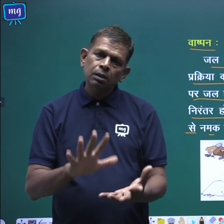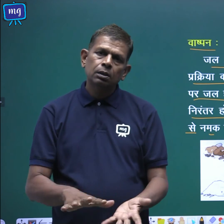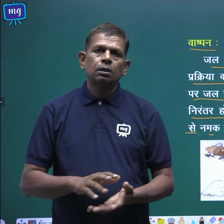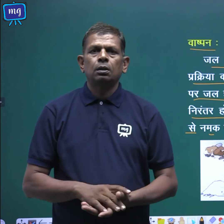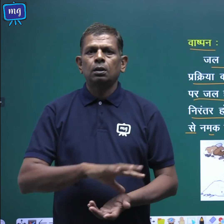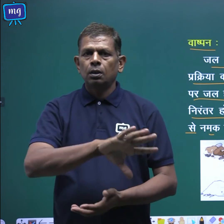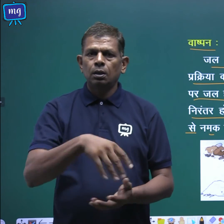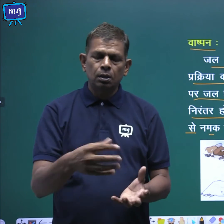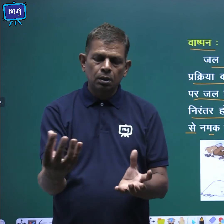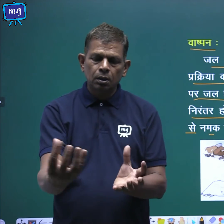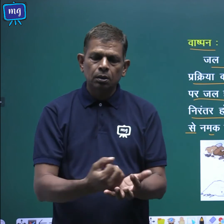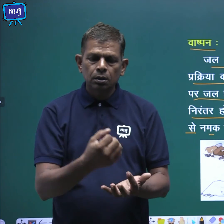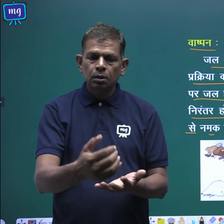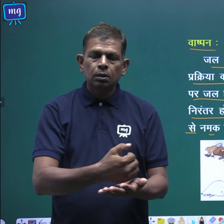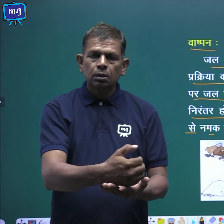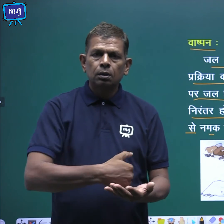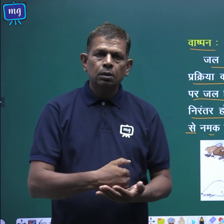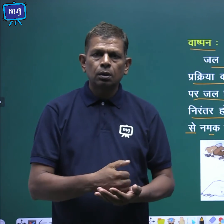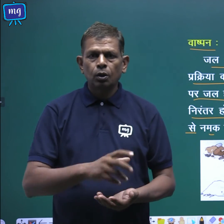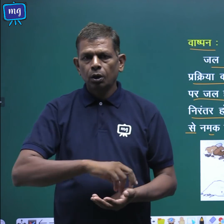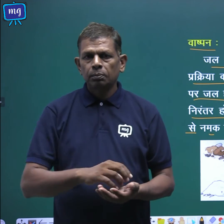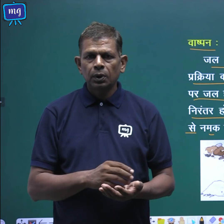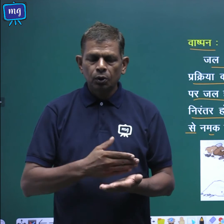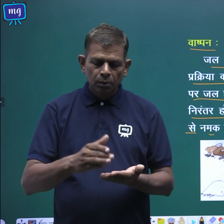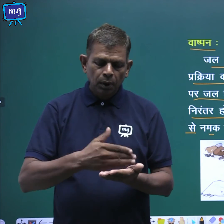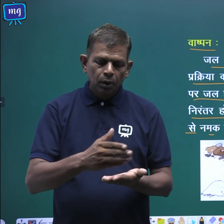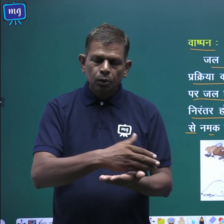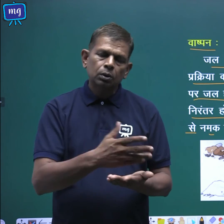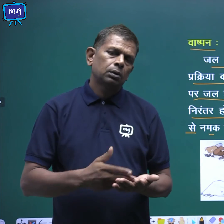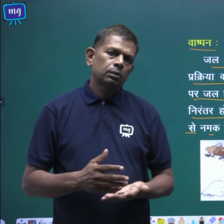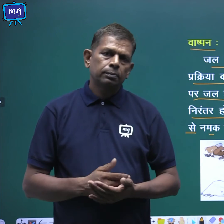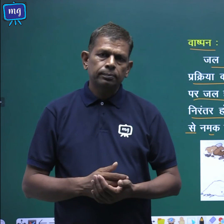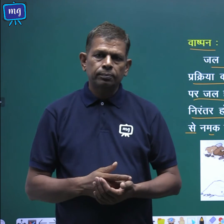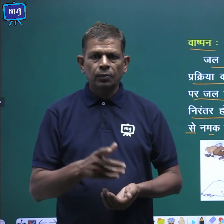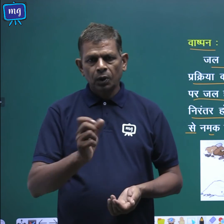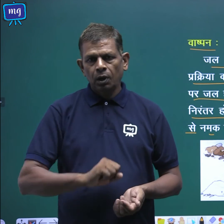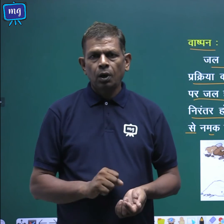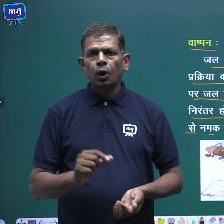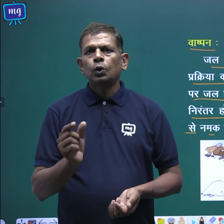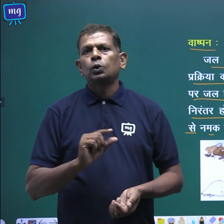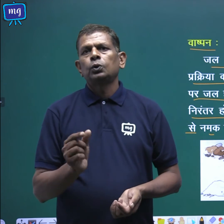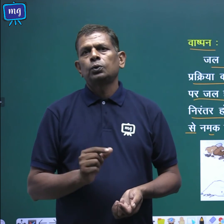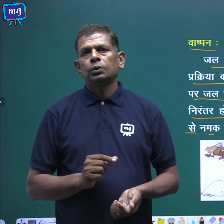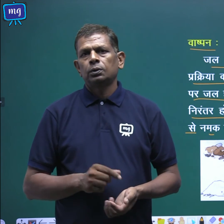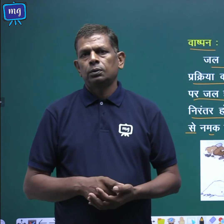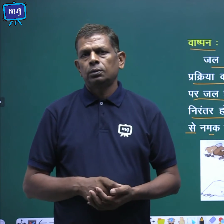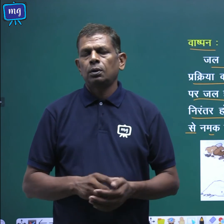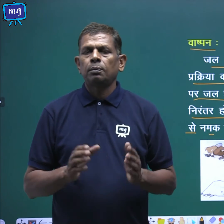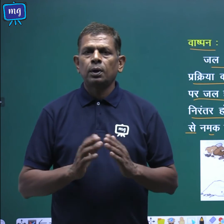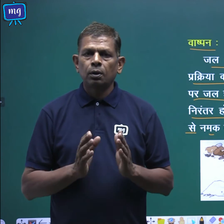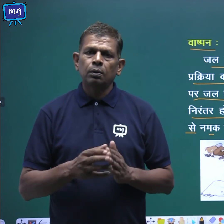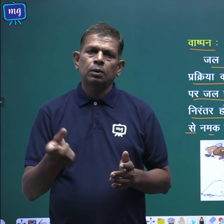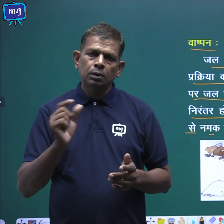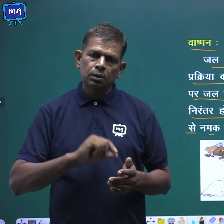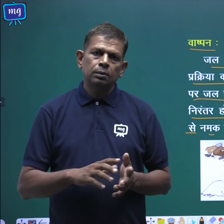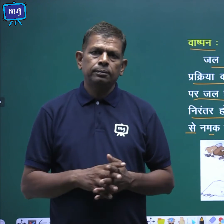उसको इकट्ठा कर लेते हैं, फिर शुद्धिकरण होता है और हम उसका घरों में